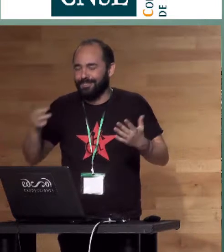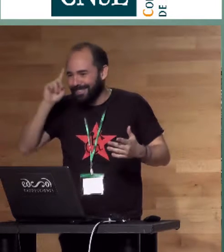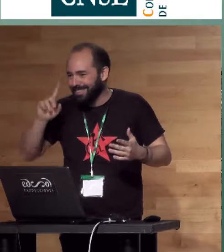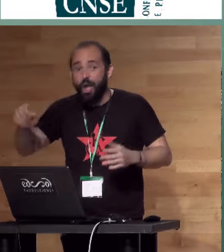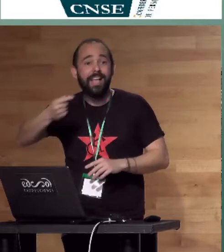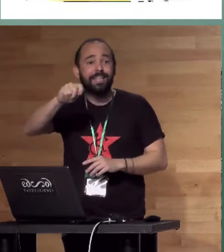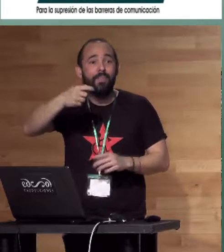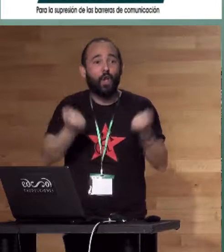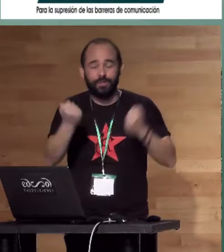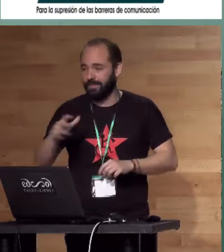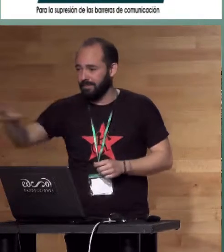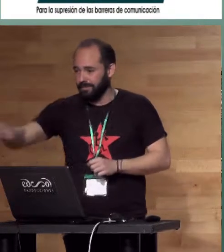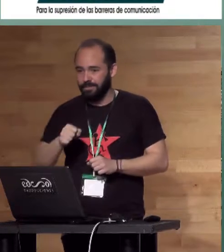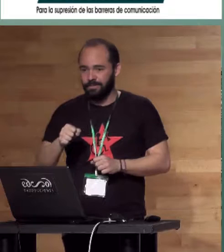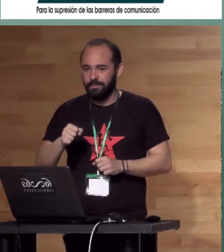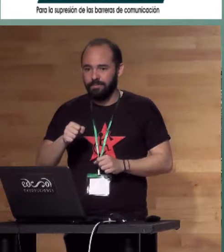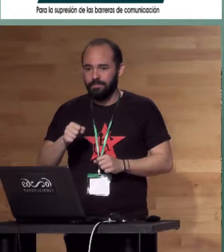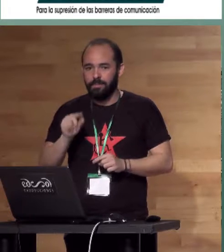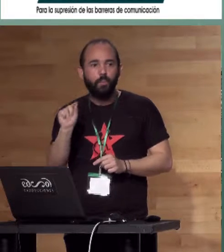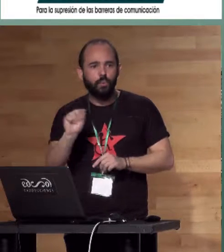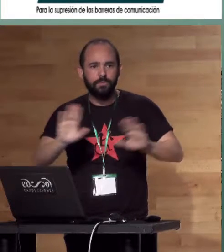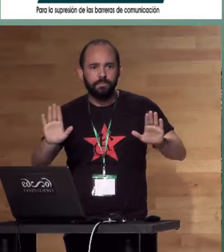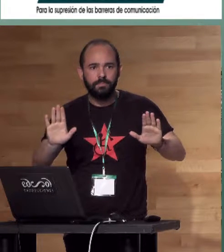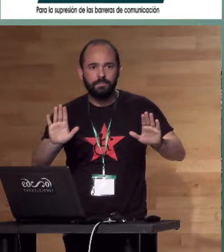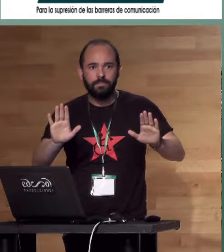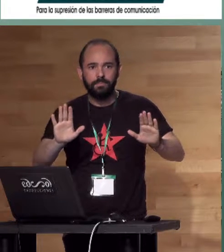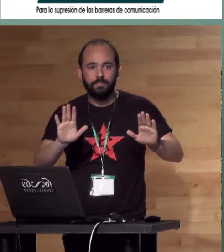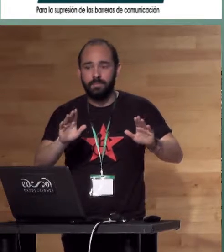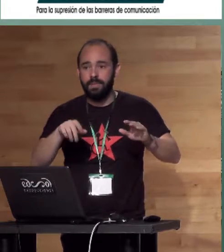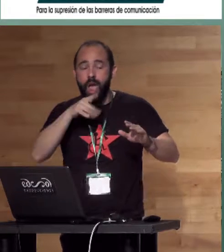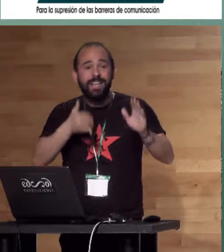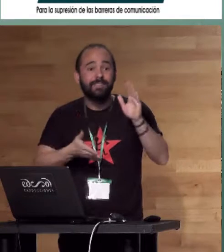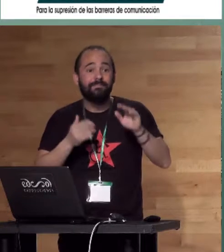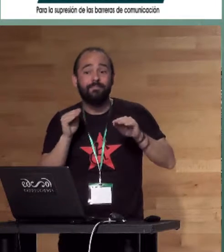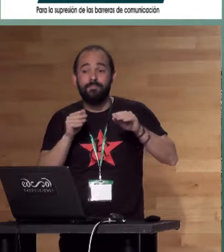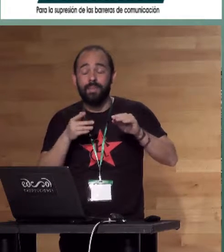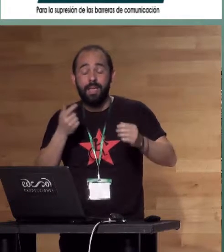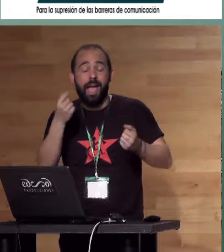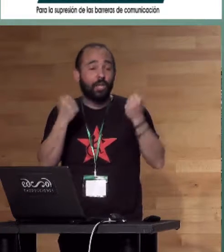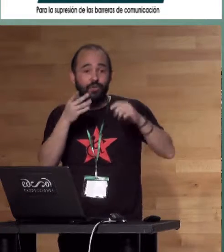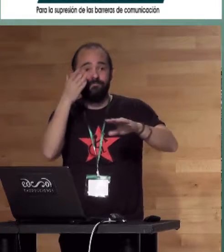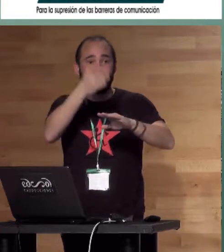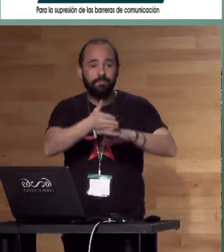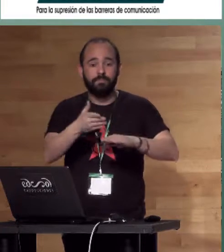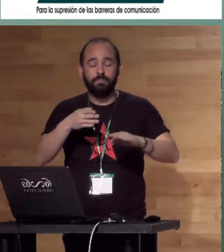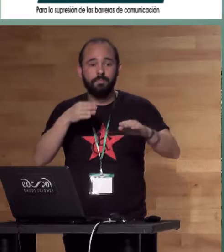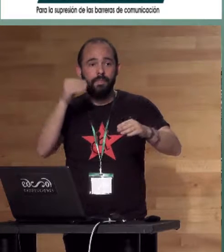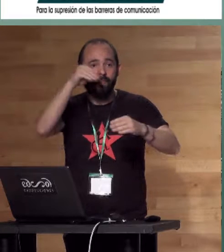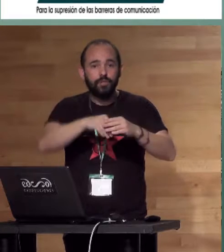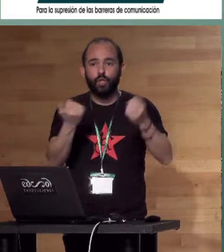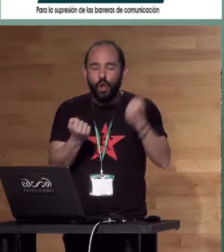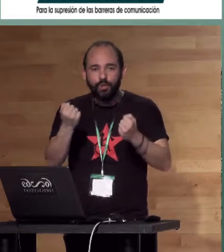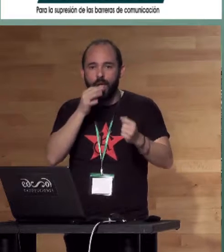yo qué sé, no sé, las llaves del coche. Y punto, ya está. El actor